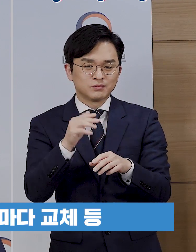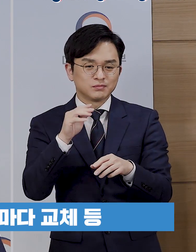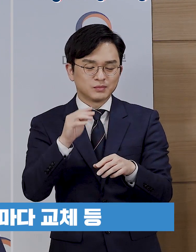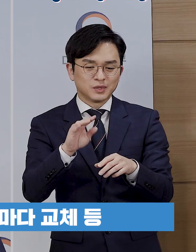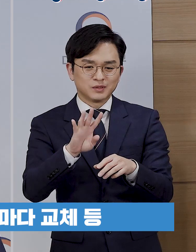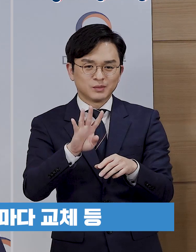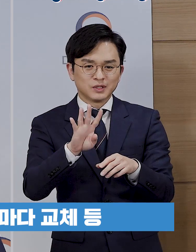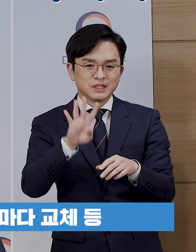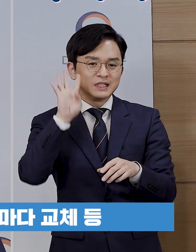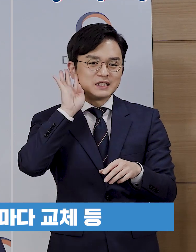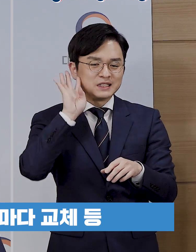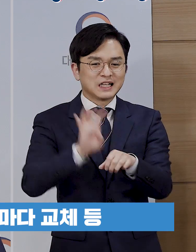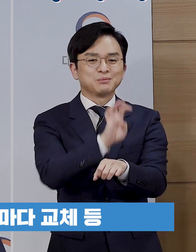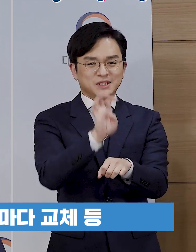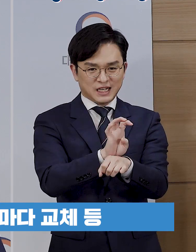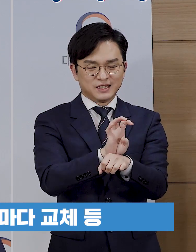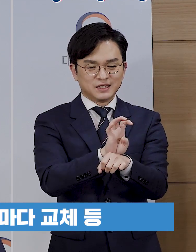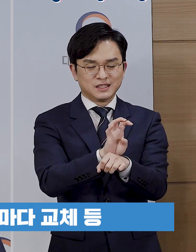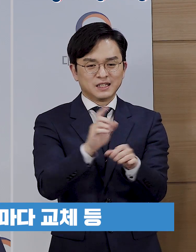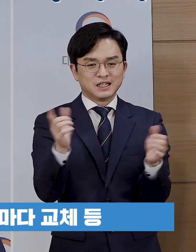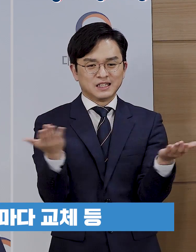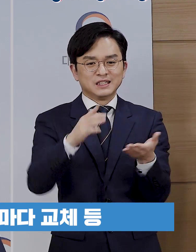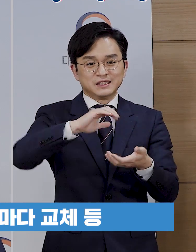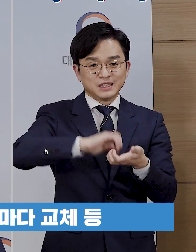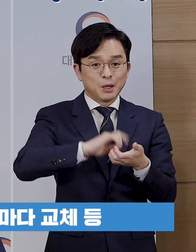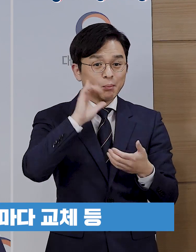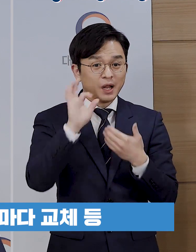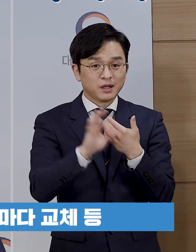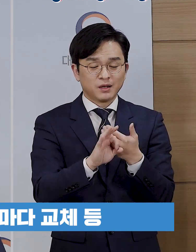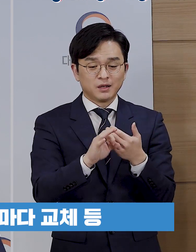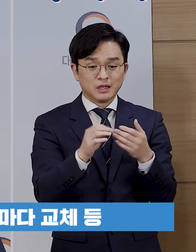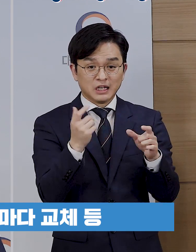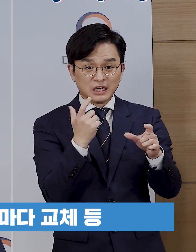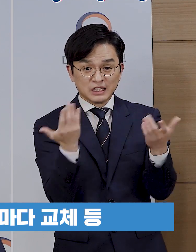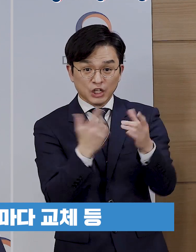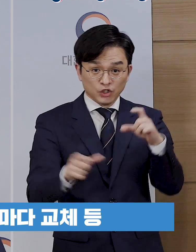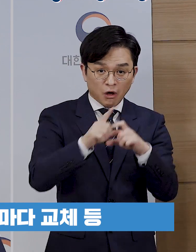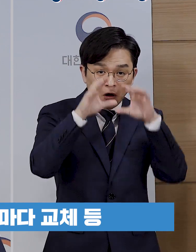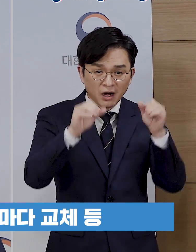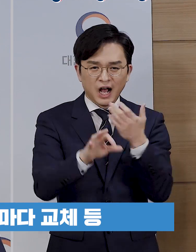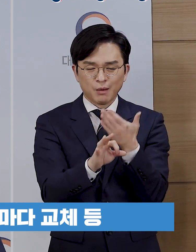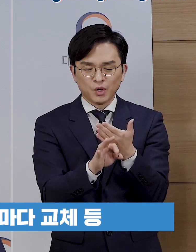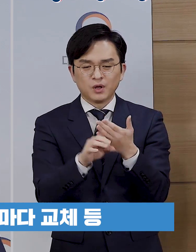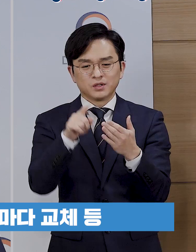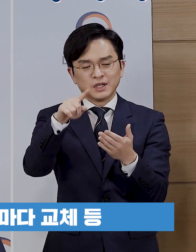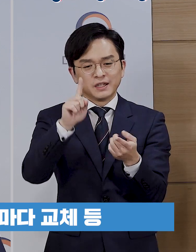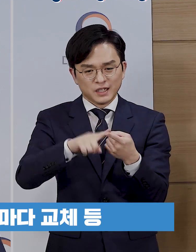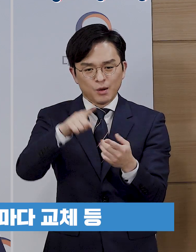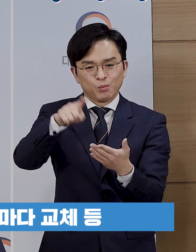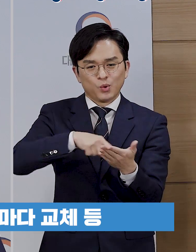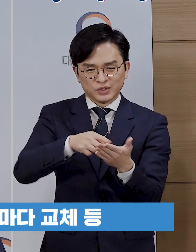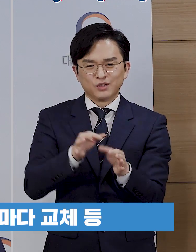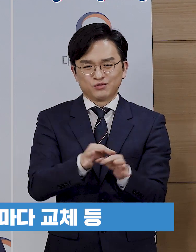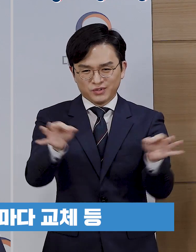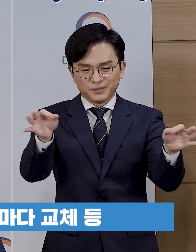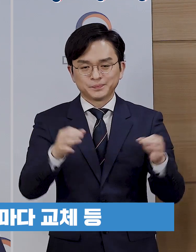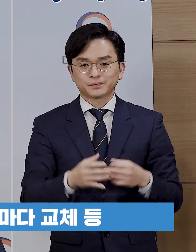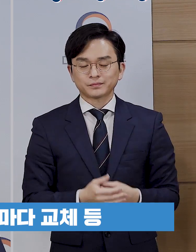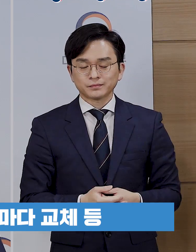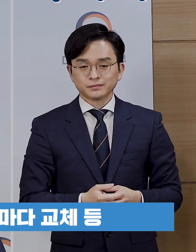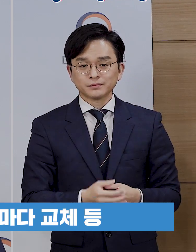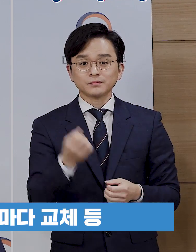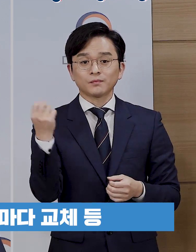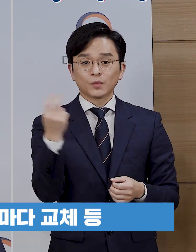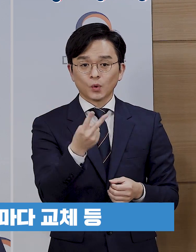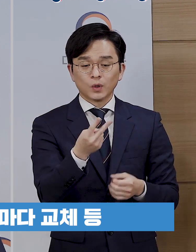하고 불가피한 초과 근무는 적정한 보상을 실시하겠습니다. 장기 근무에 따른 피로도를